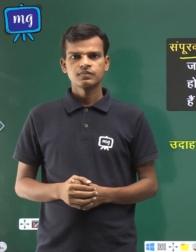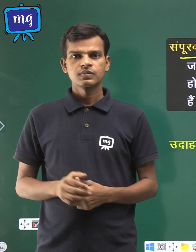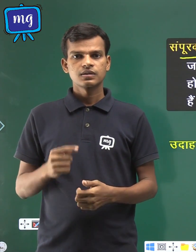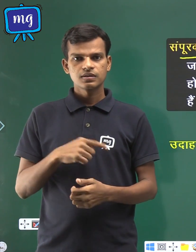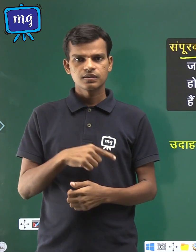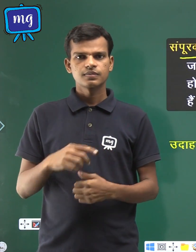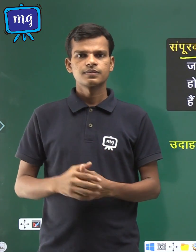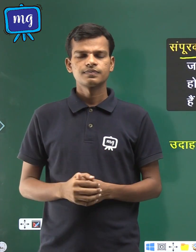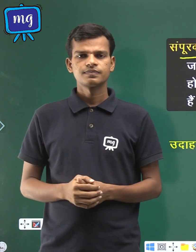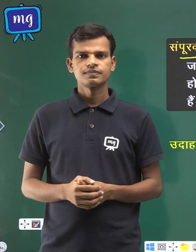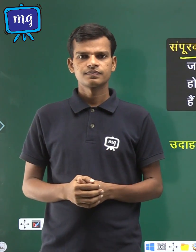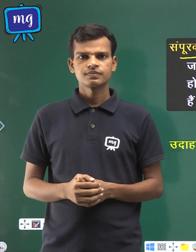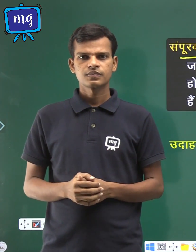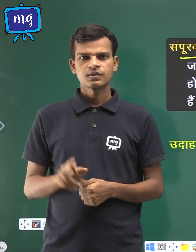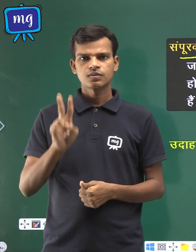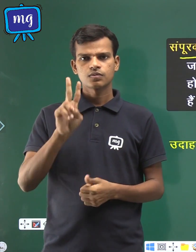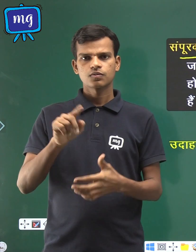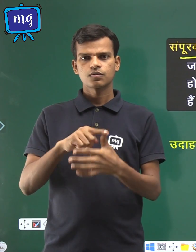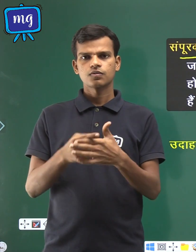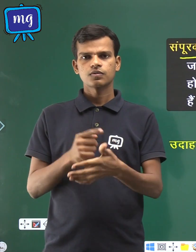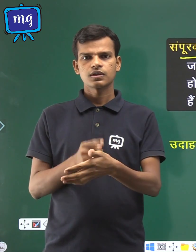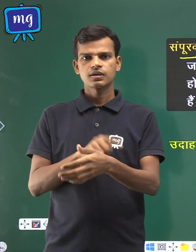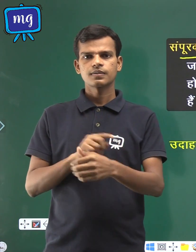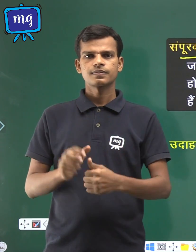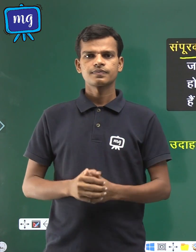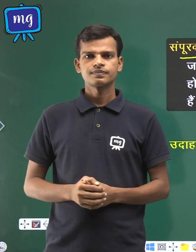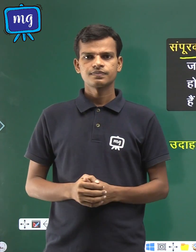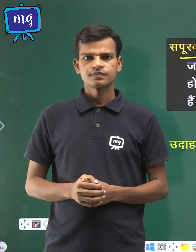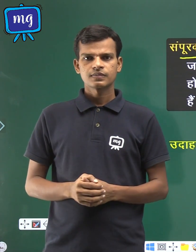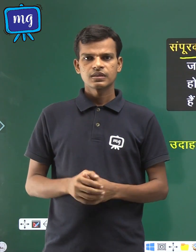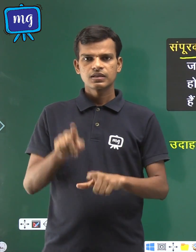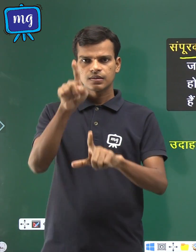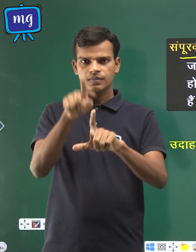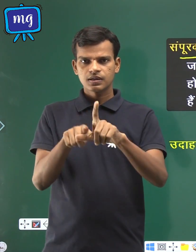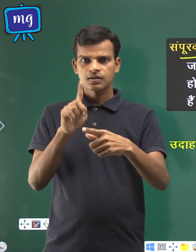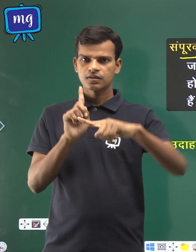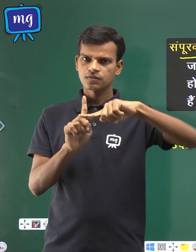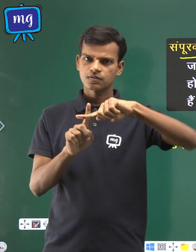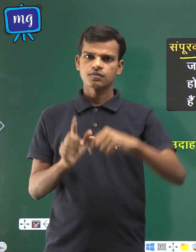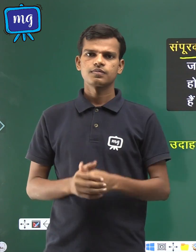जब दो कोणों के मापों का योग